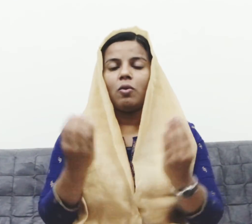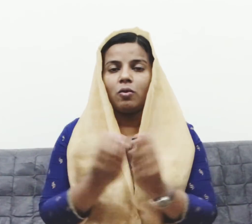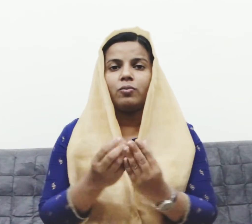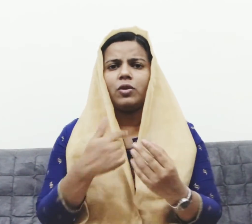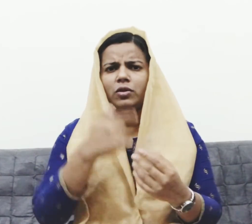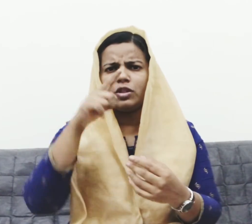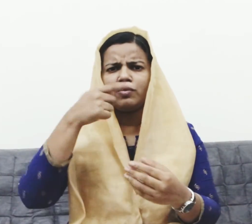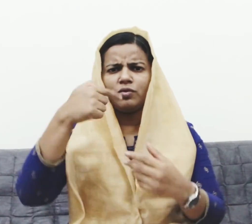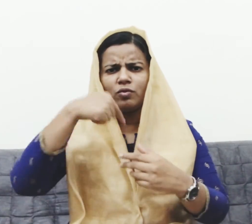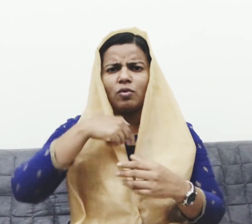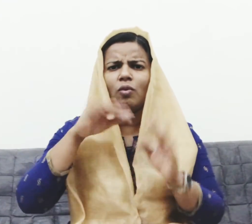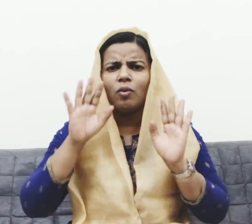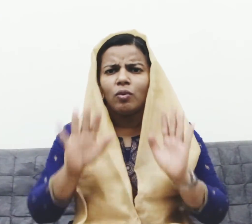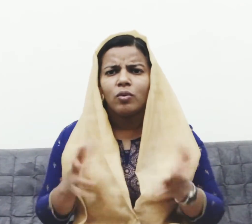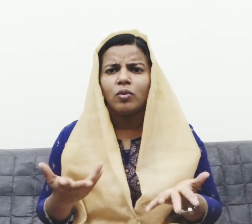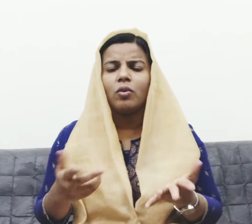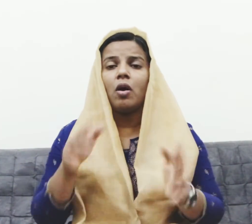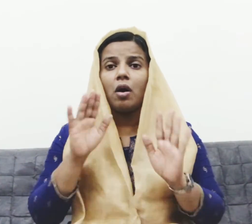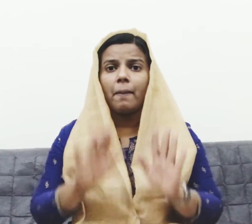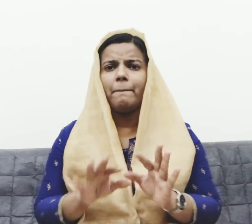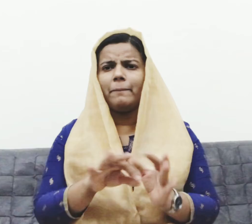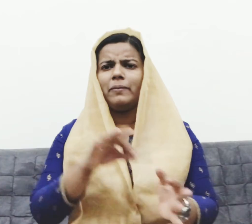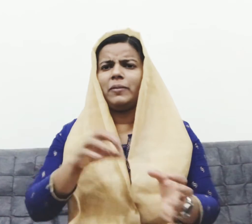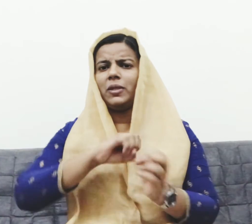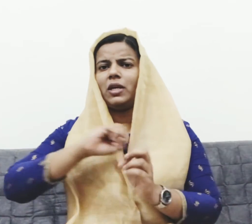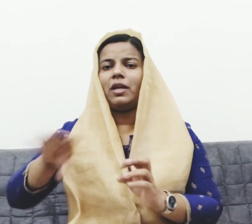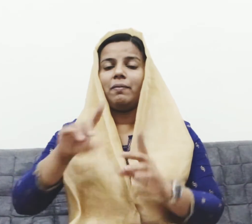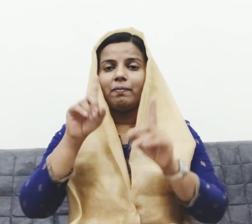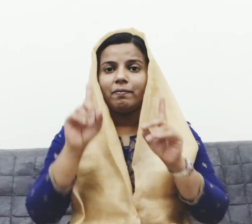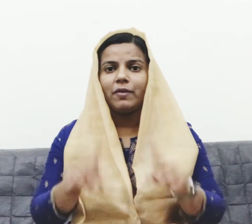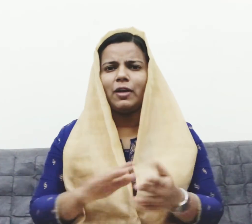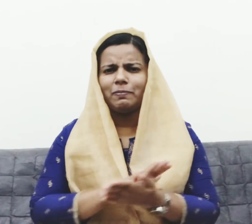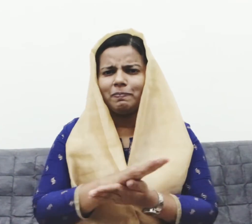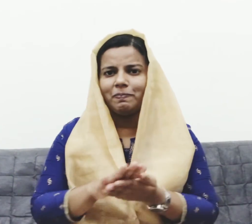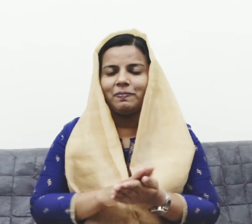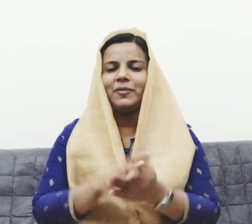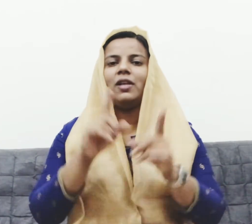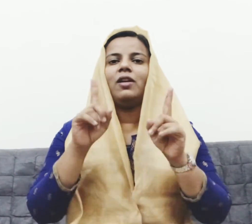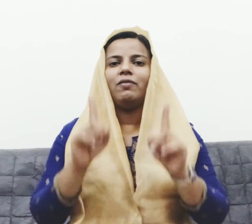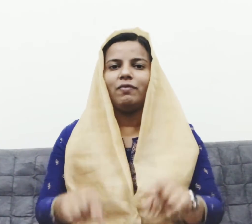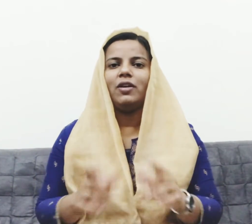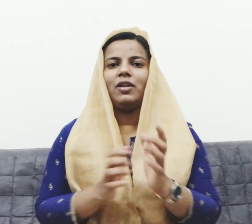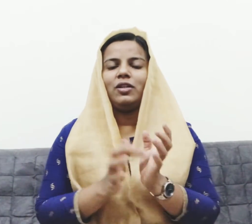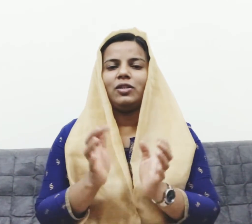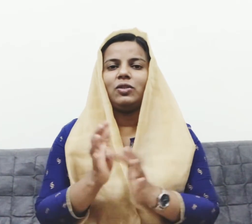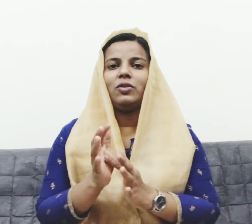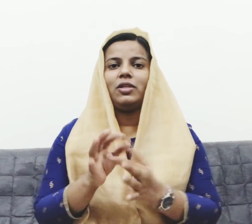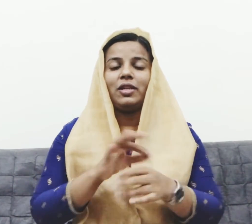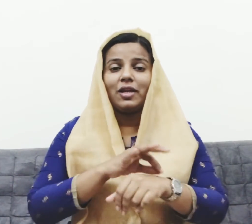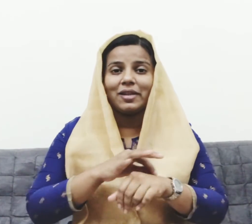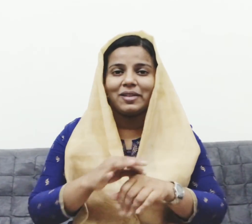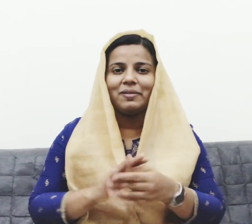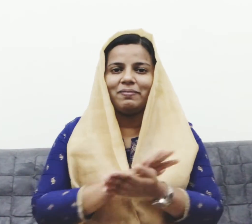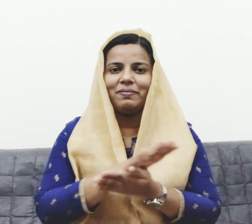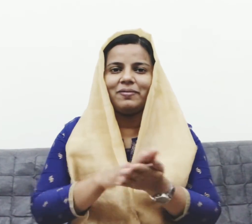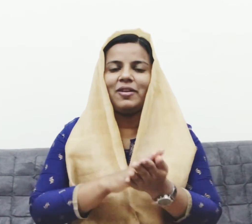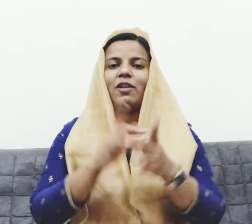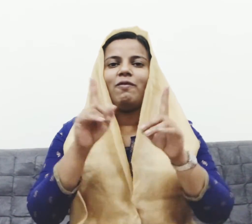എന്തെങ്കിലും എൻ്റെ അകത്ത് കയറിയിട്ടുണ്ടോ? ഉണ്ടെങ്കിൽ അതിനെ അന്നേരം തന്നെ എടുത്ത് പുറത്ത് കളയണം. ഹല്ലേലൂയ. തുടച്ച് വൃത്തിയാക്കണം. കർത്താവിൻ്റെ രക്തം കൊണ്ട് കഴുകൽ പ്രാപിക്കണം.